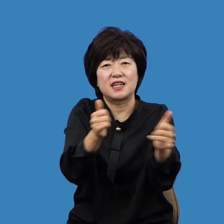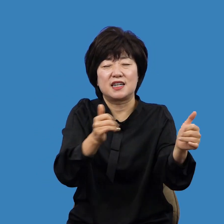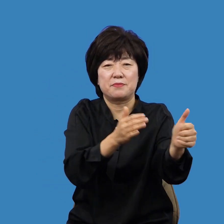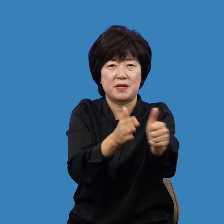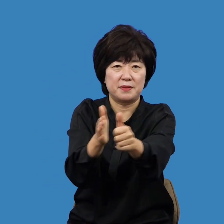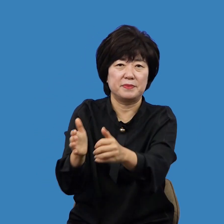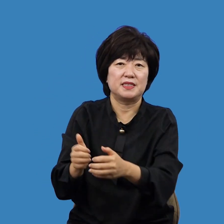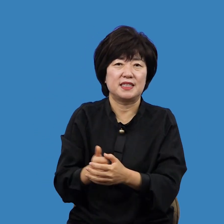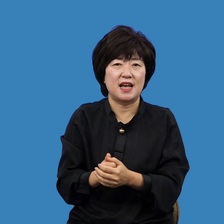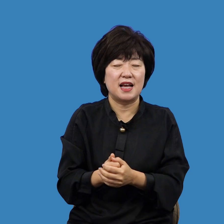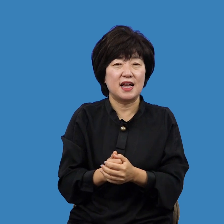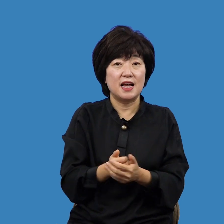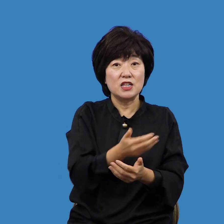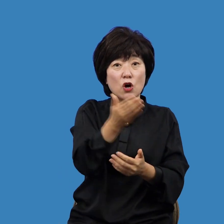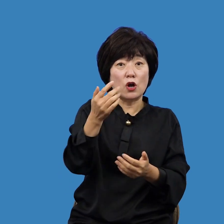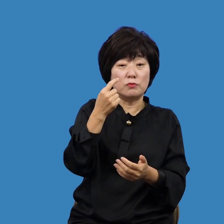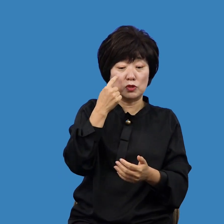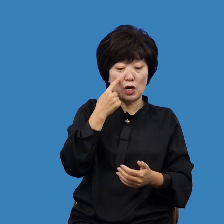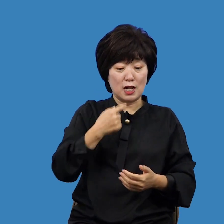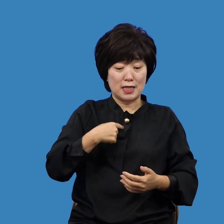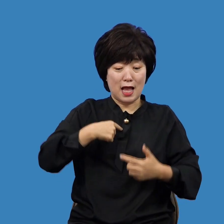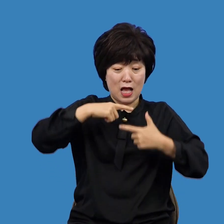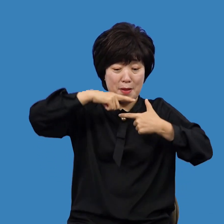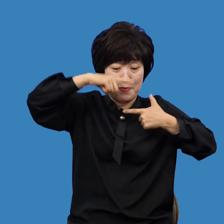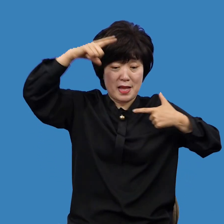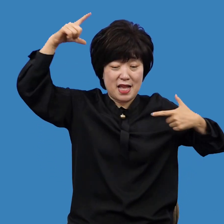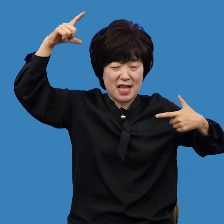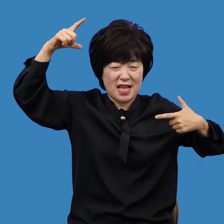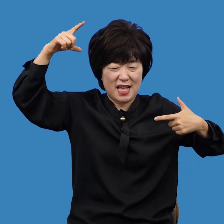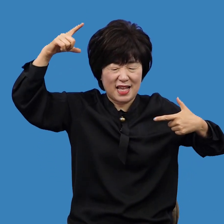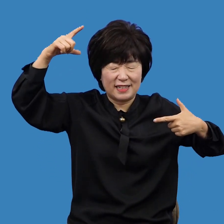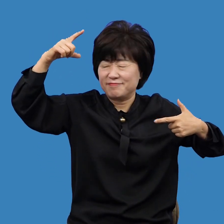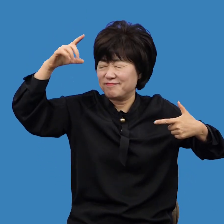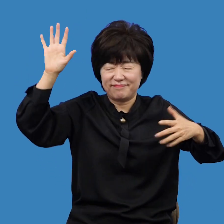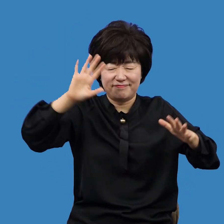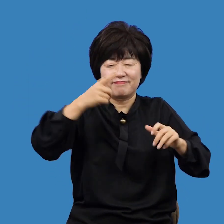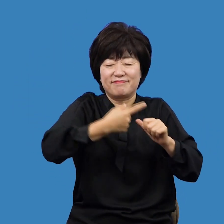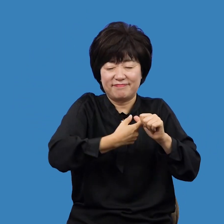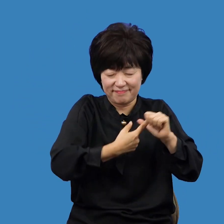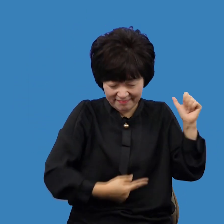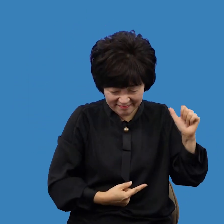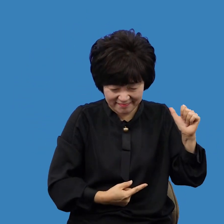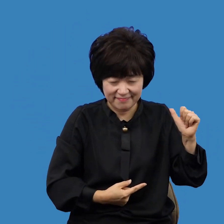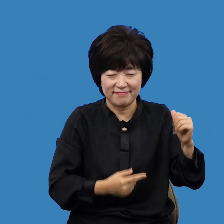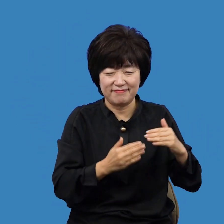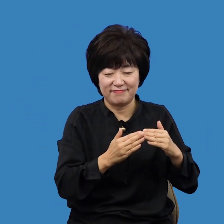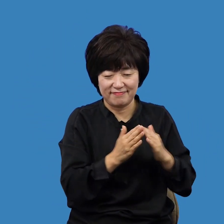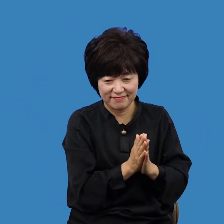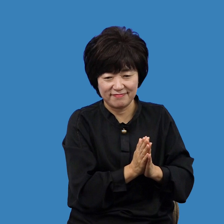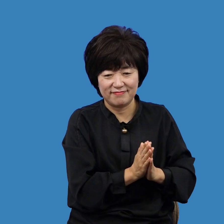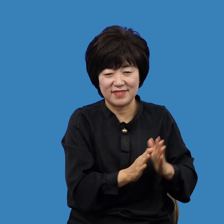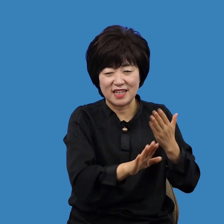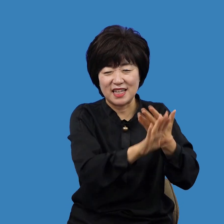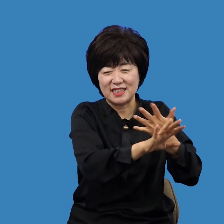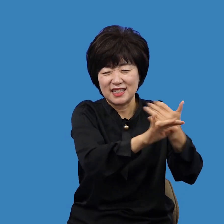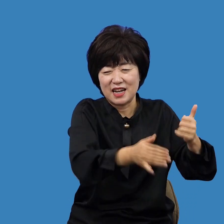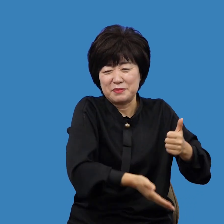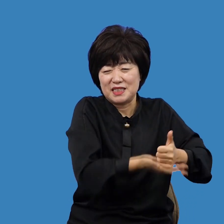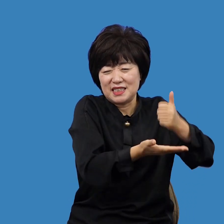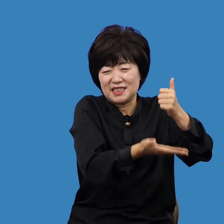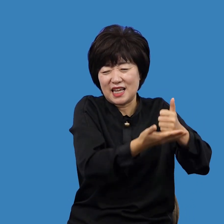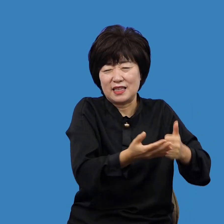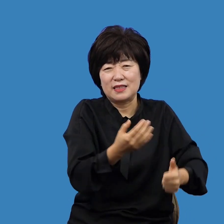좋겠어요. 여러분을 높이는 일에 대해서는 철저하게 죽은 사람들이 되십시오. 그 사람의 칭찬은요 마약 같은